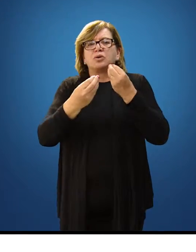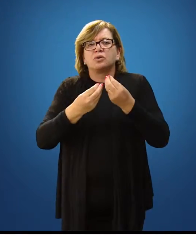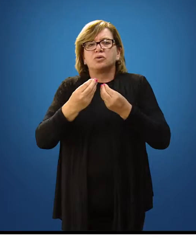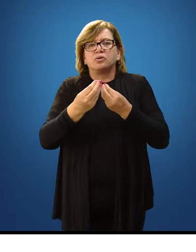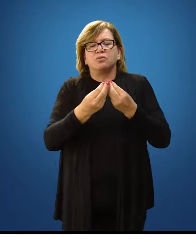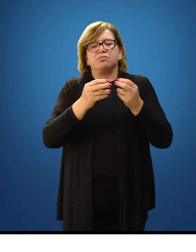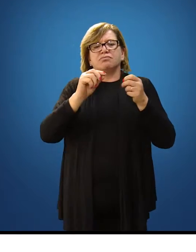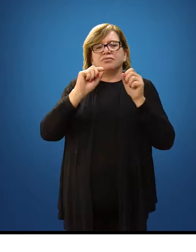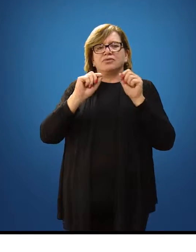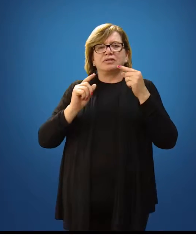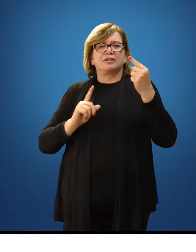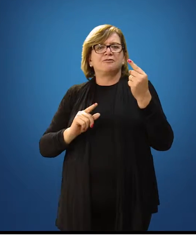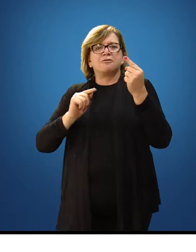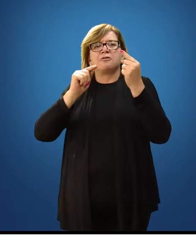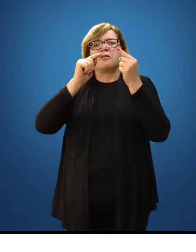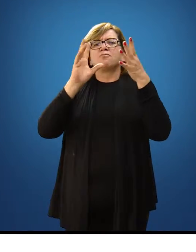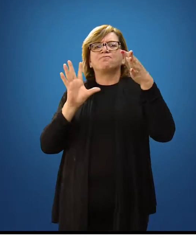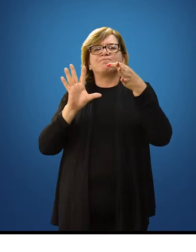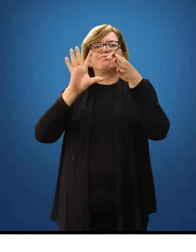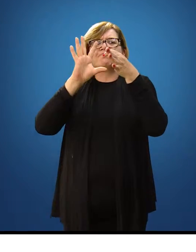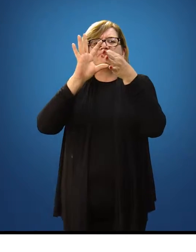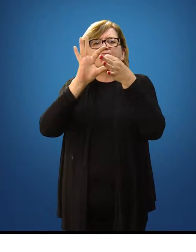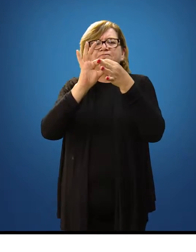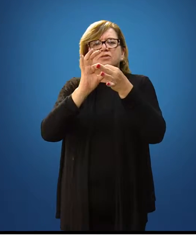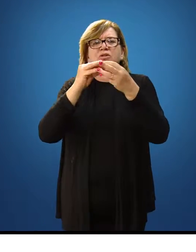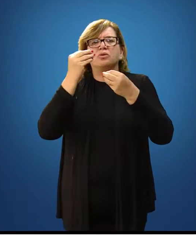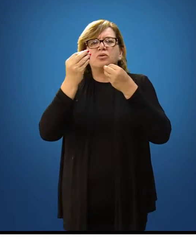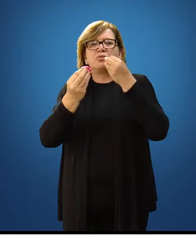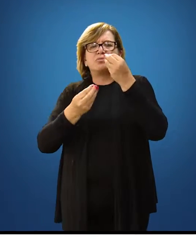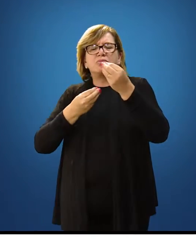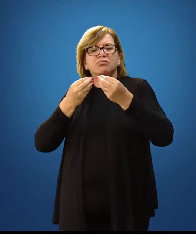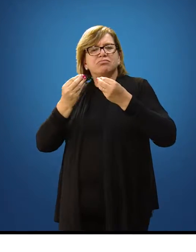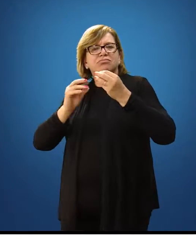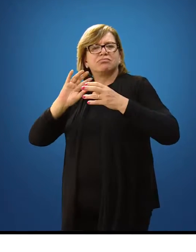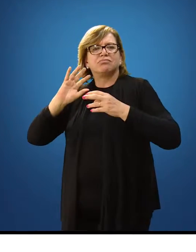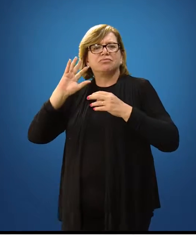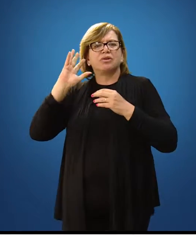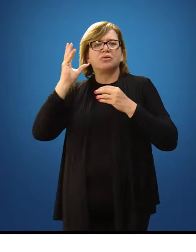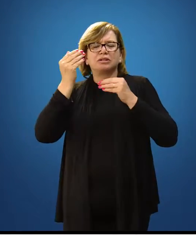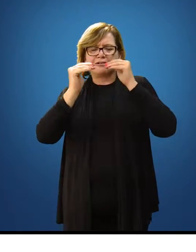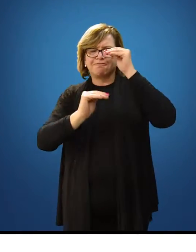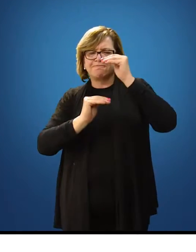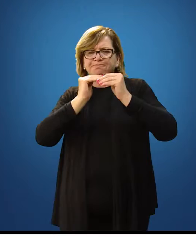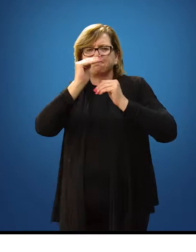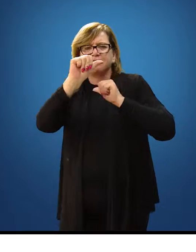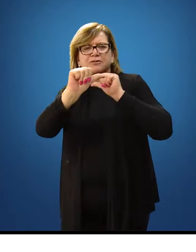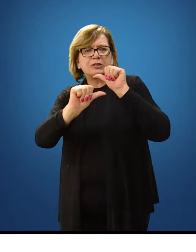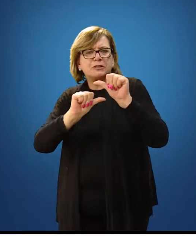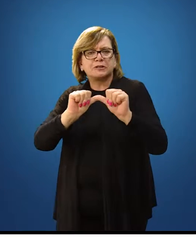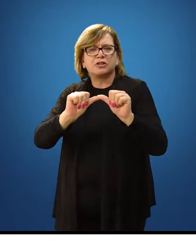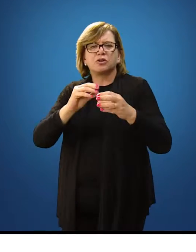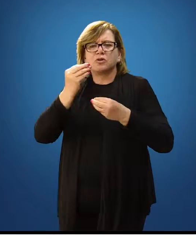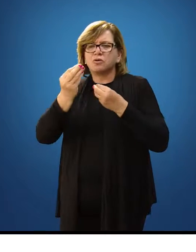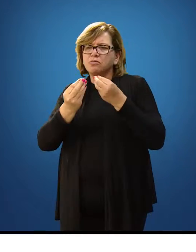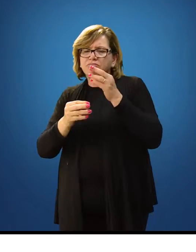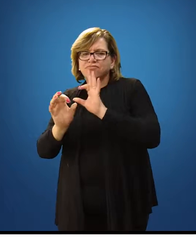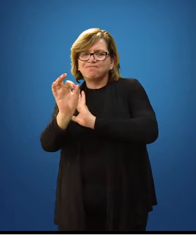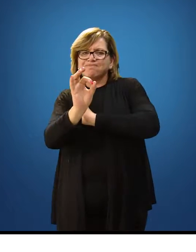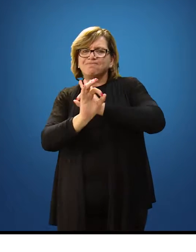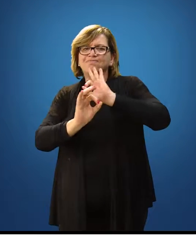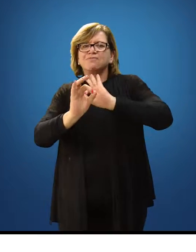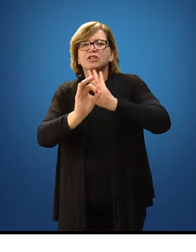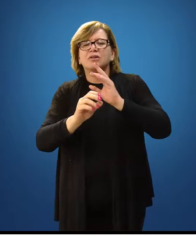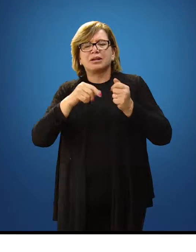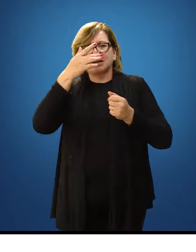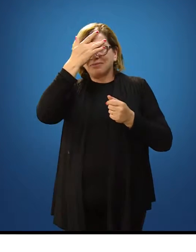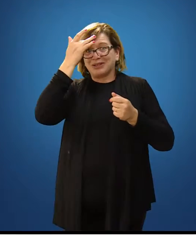estão relacionados entre si, qual a dependência de um em relação ao outro, como eles se complementam, para que